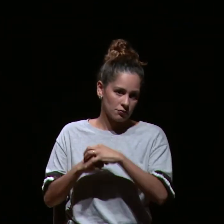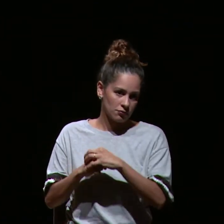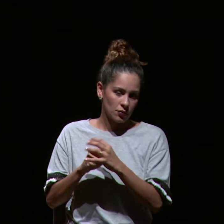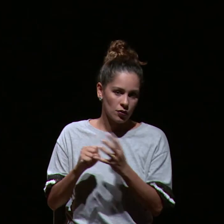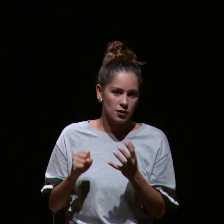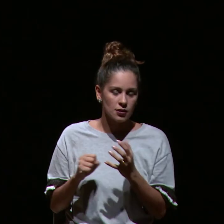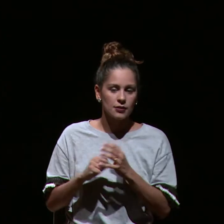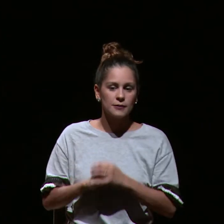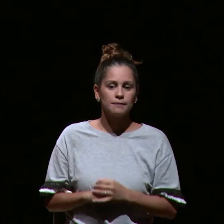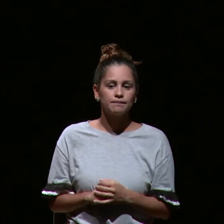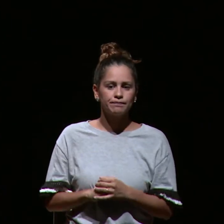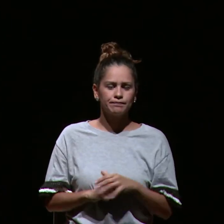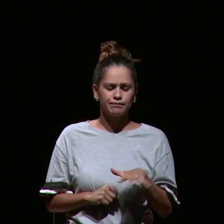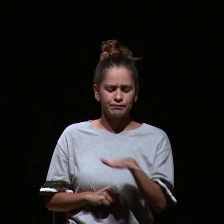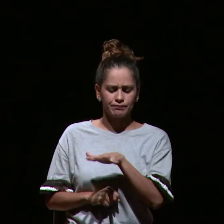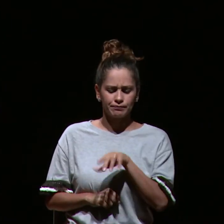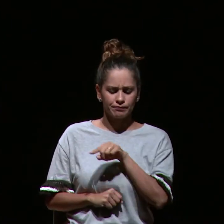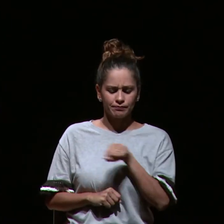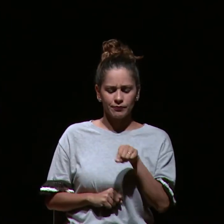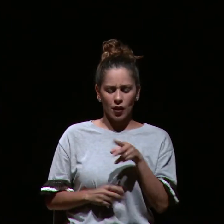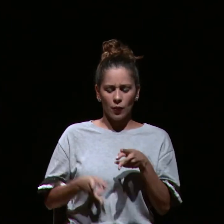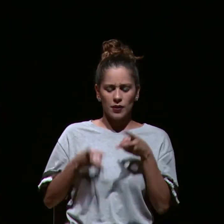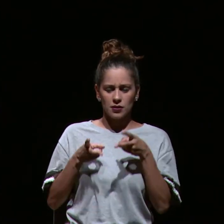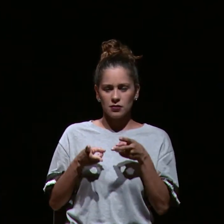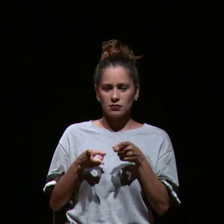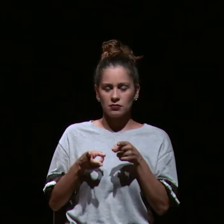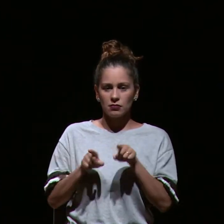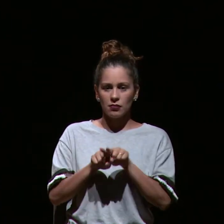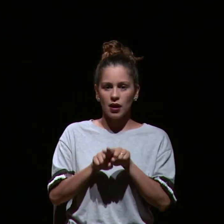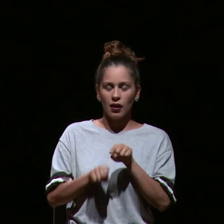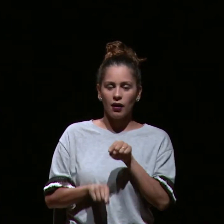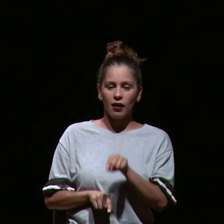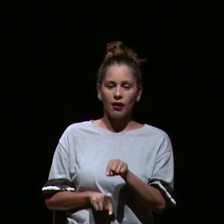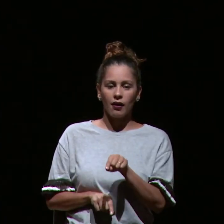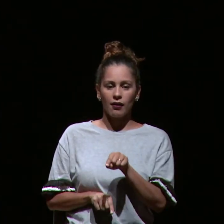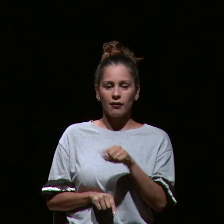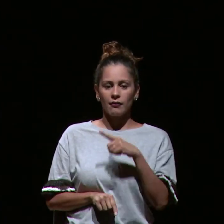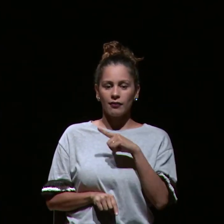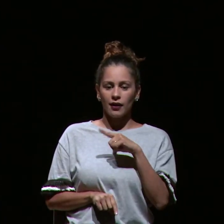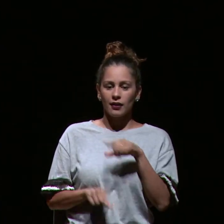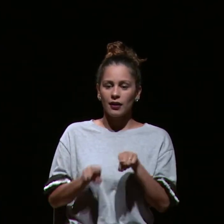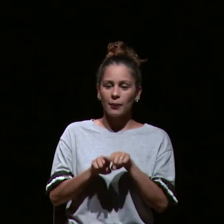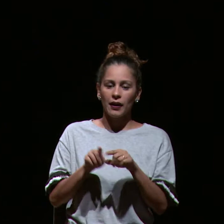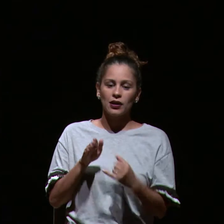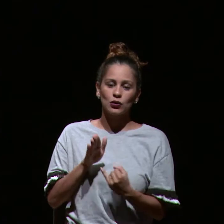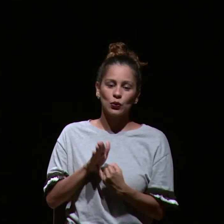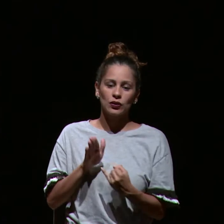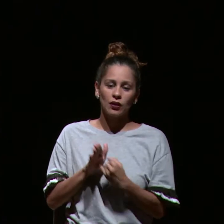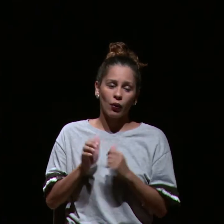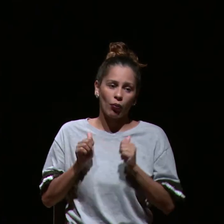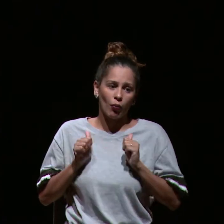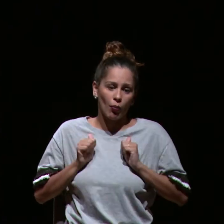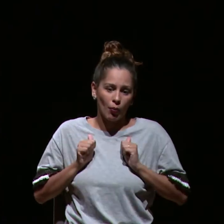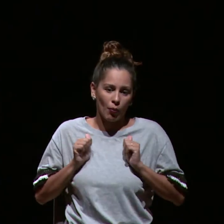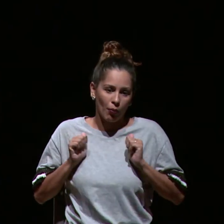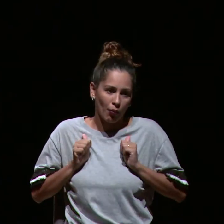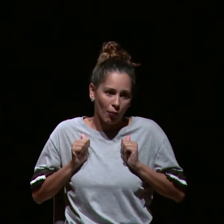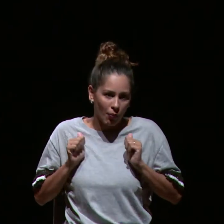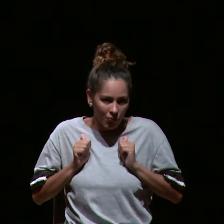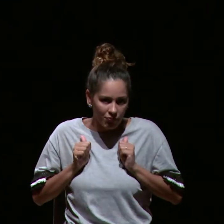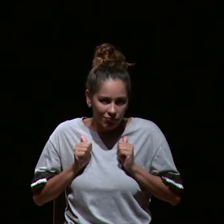compasso, poderíamos, sem muito esforço, observar com desconfiança a benevolência de muitas instituições culturais que seguem esta